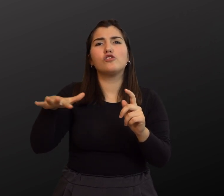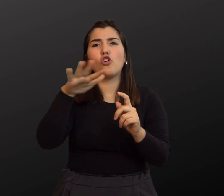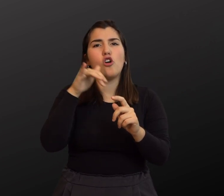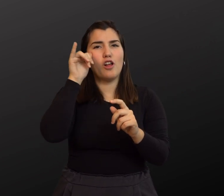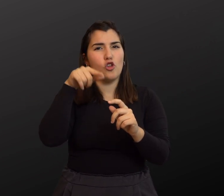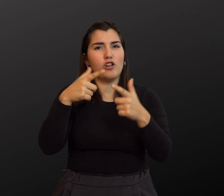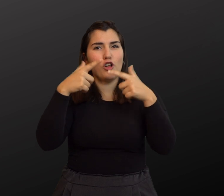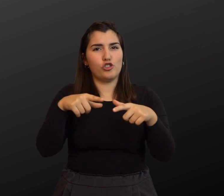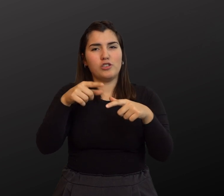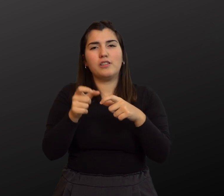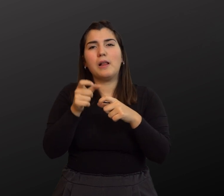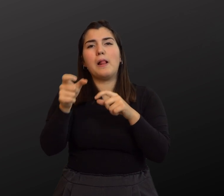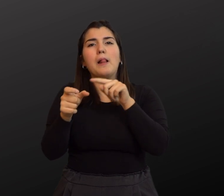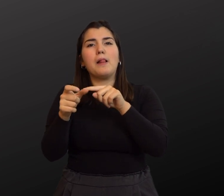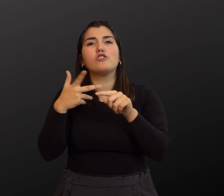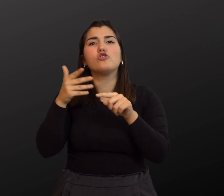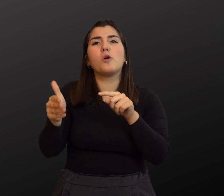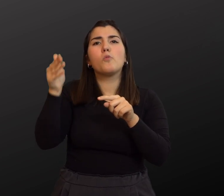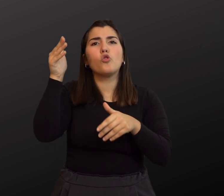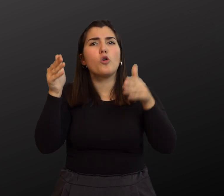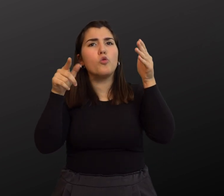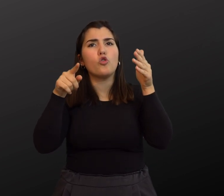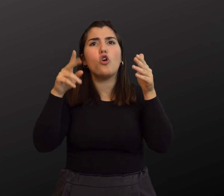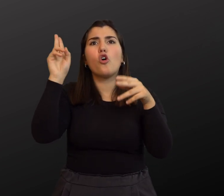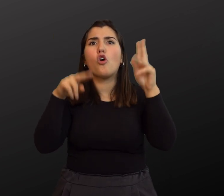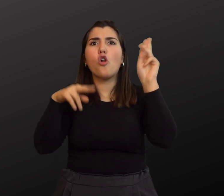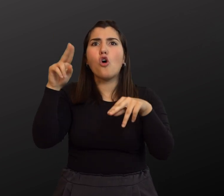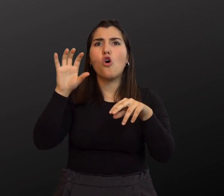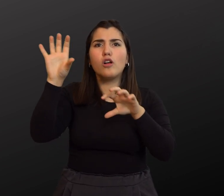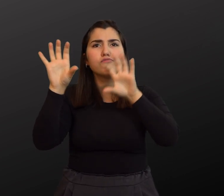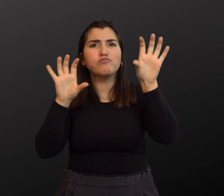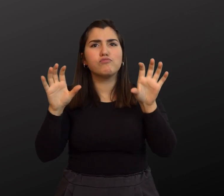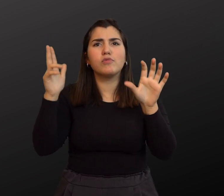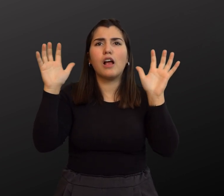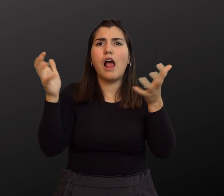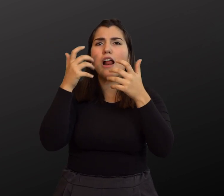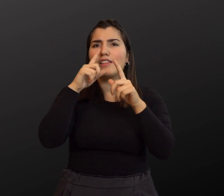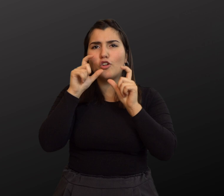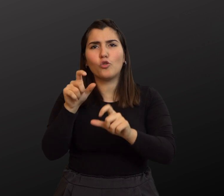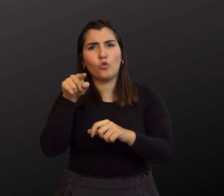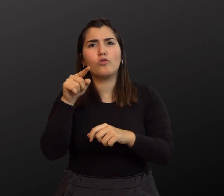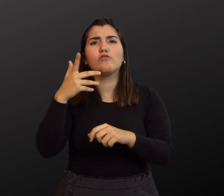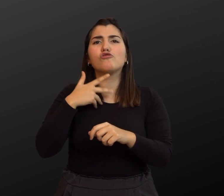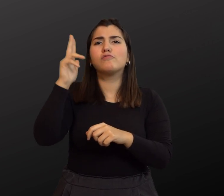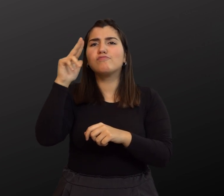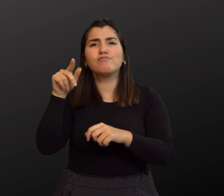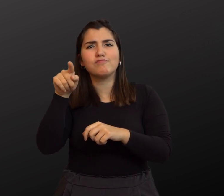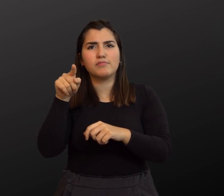conoscere l'arte distribuita nella città di Torino, leggendo tramite dei dipinti,